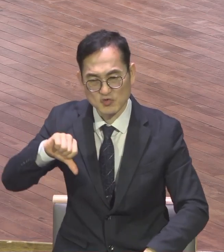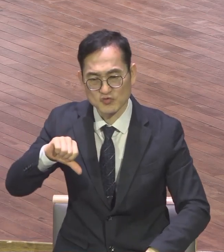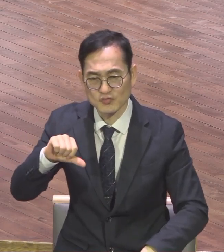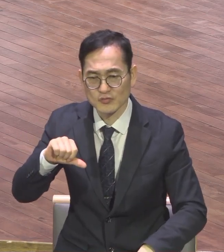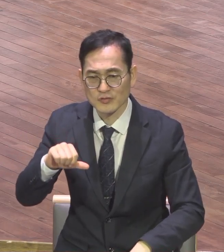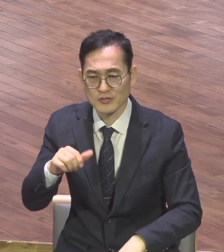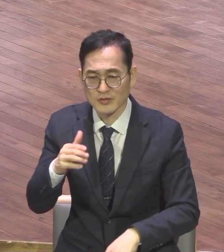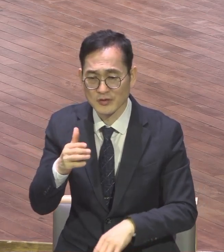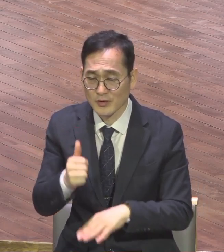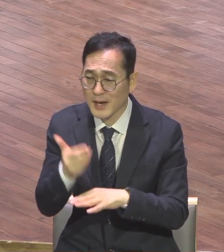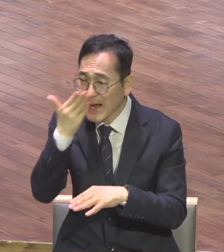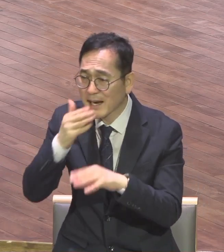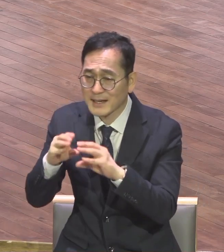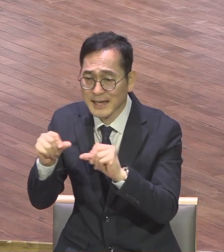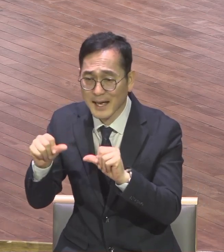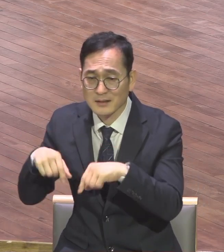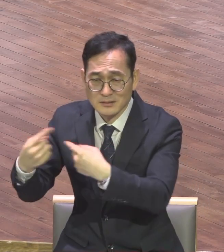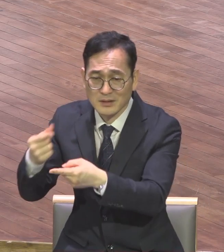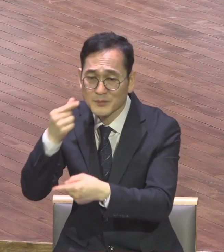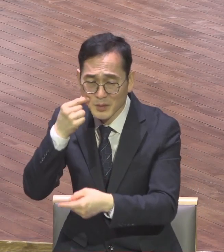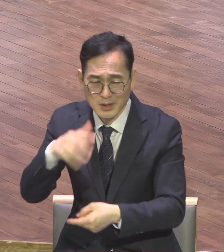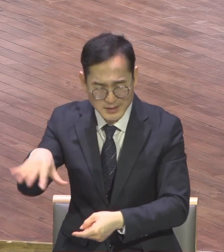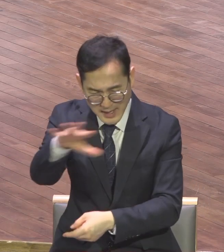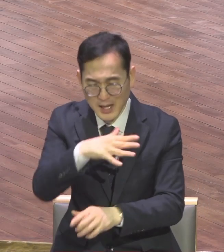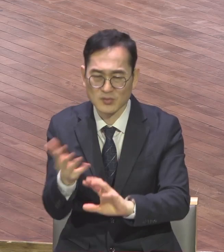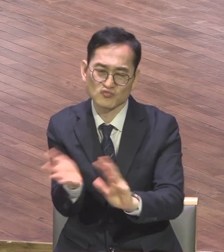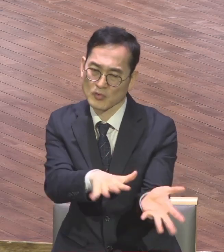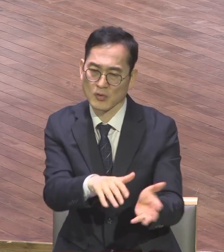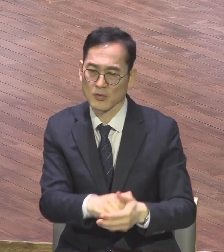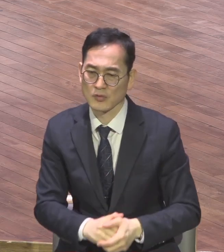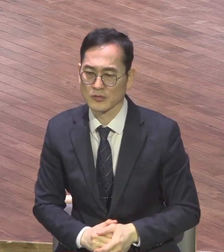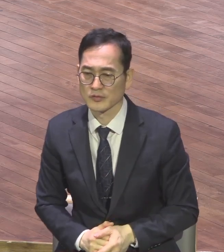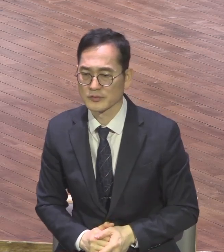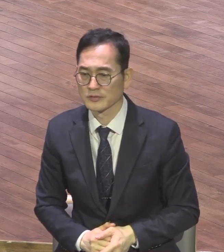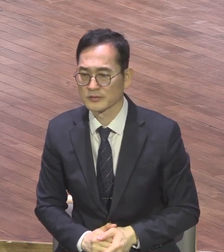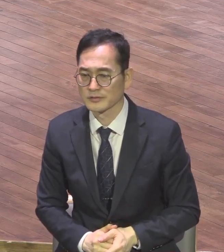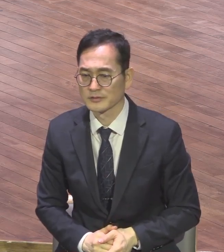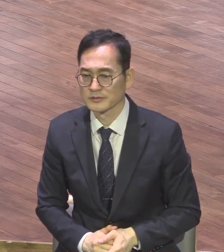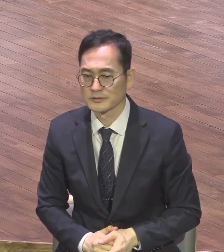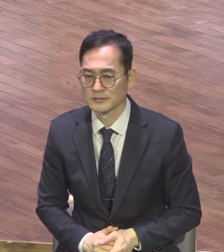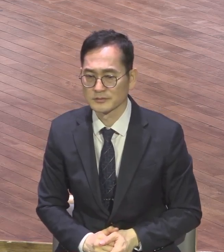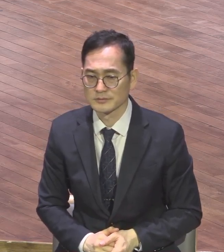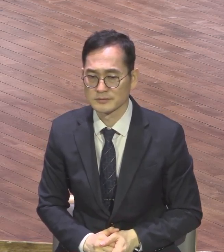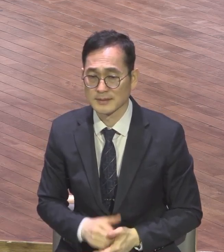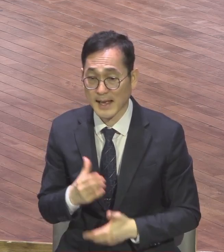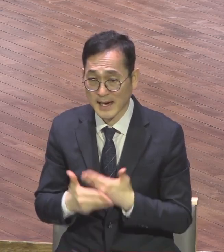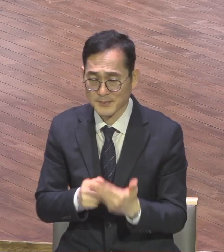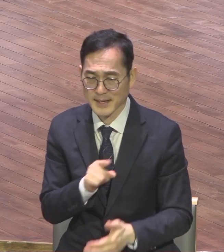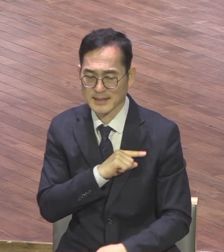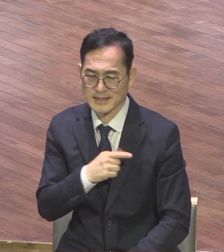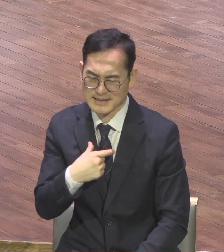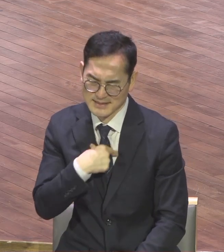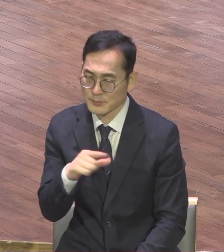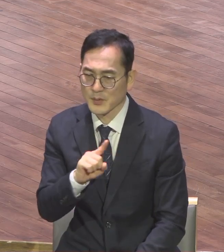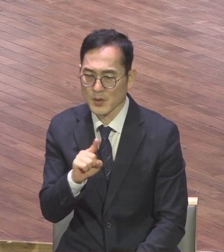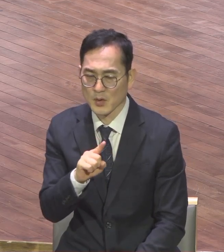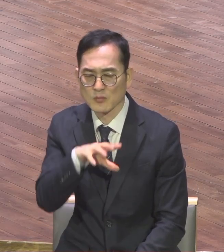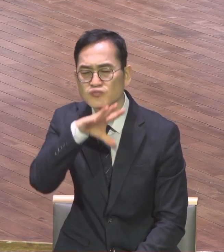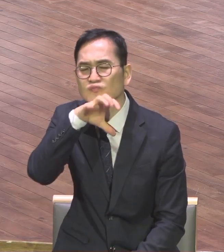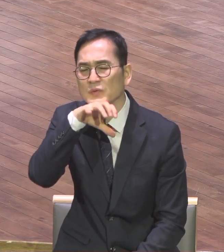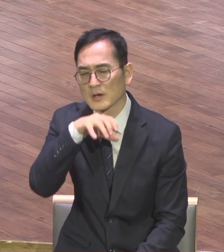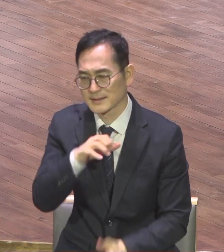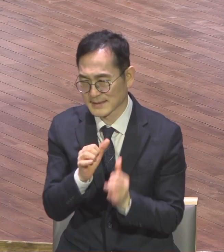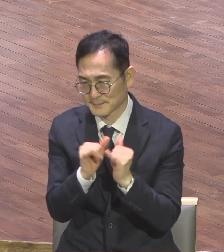하나님 제일 싫어하는 게 뭔지 아세요? 불평하는 겁니다. 이게 보통 불신앙이 아니거든요. 그 완전 사단 심부름